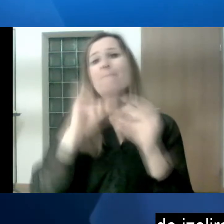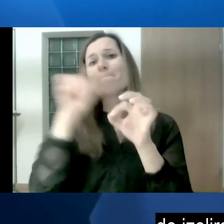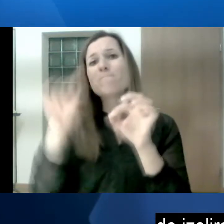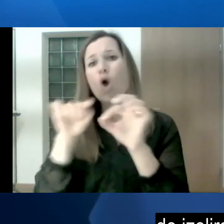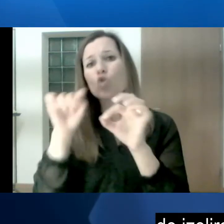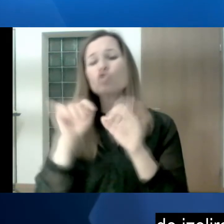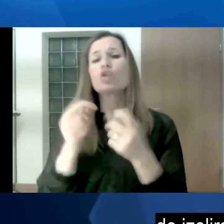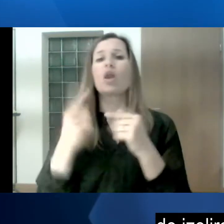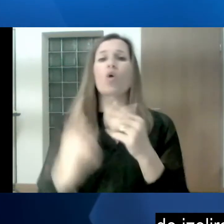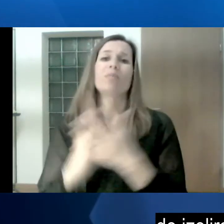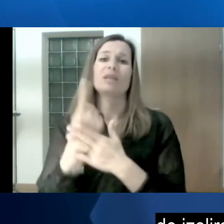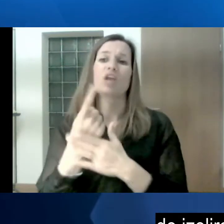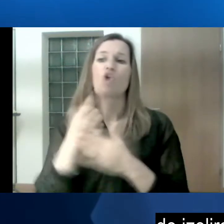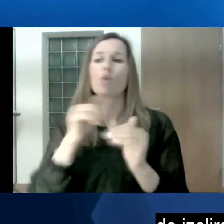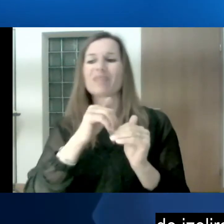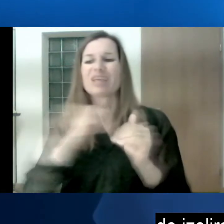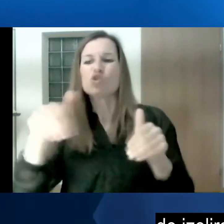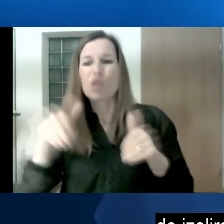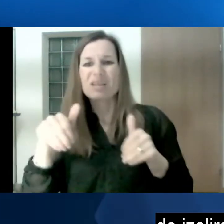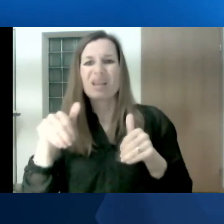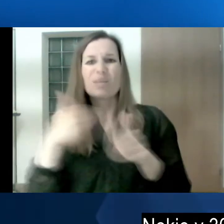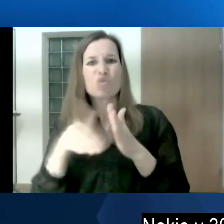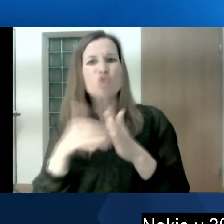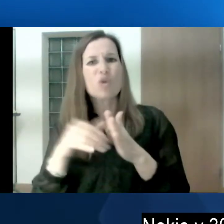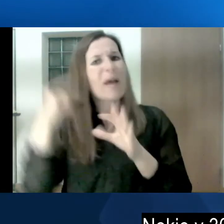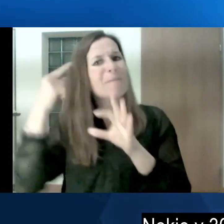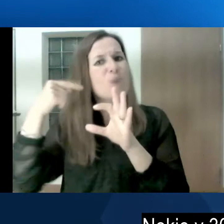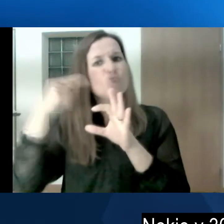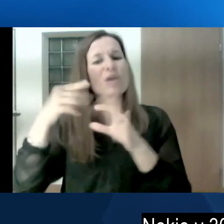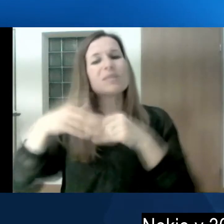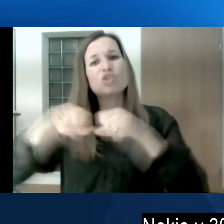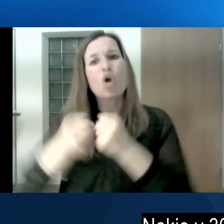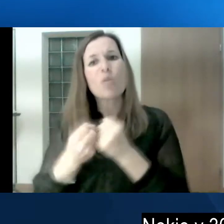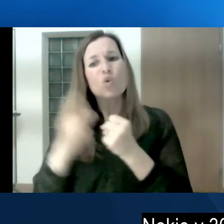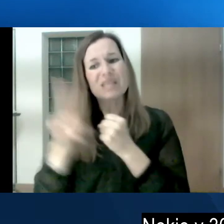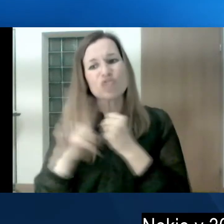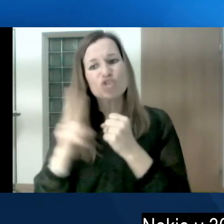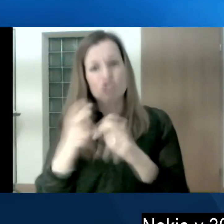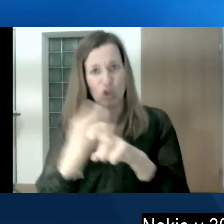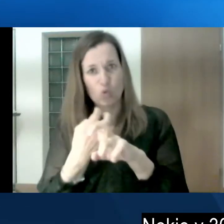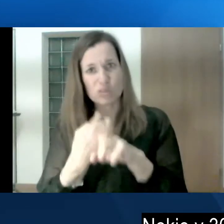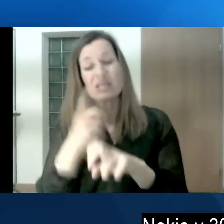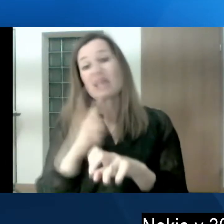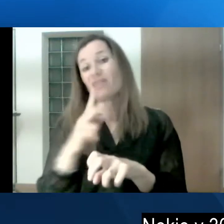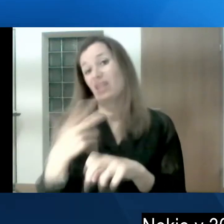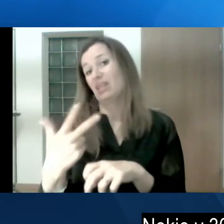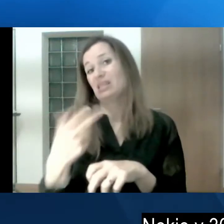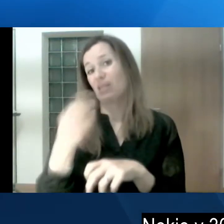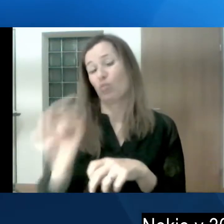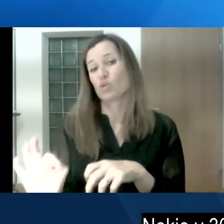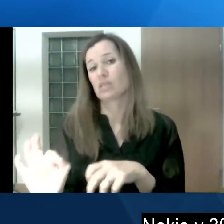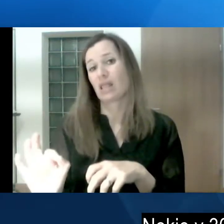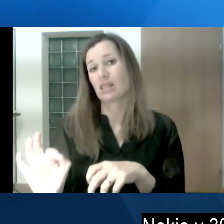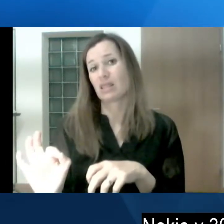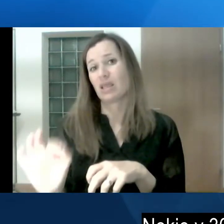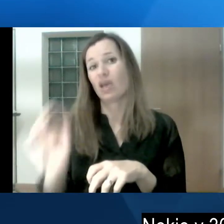poškodb polžka pri zlomih senčnične kosti in nekje v 30%, upam, da se zdaj